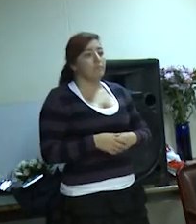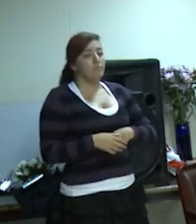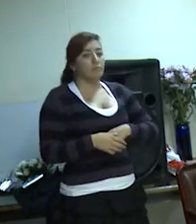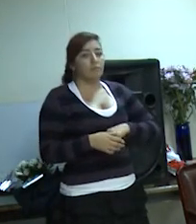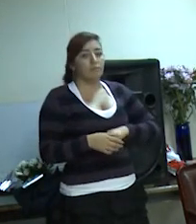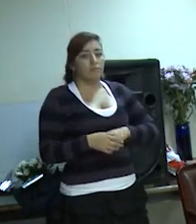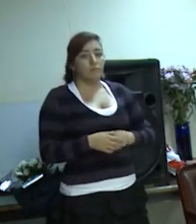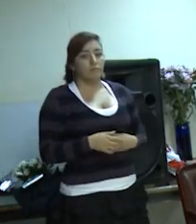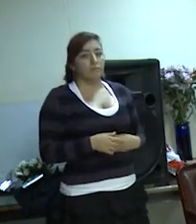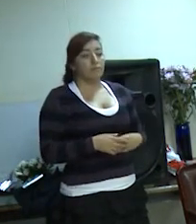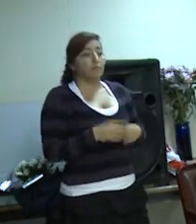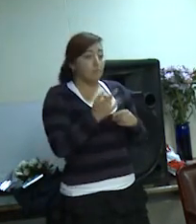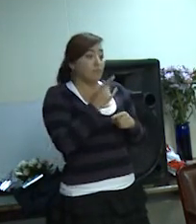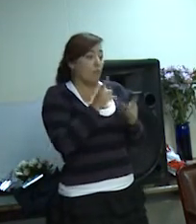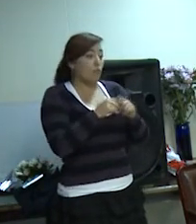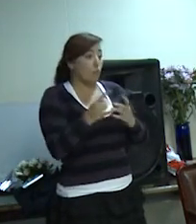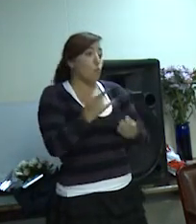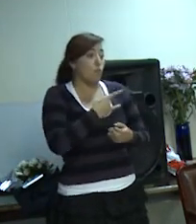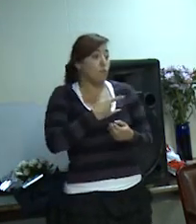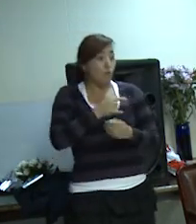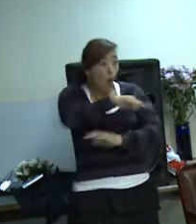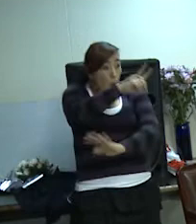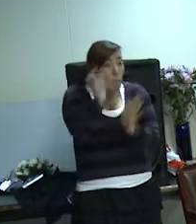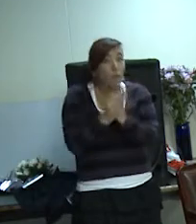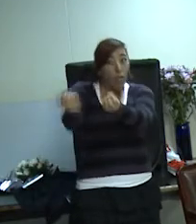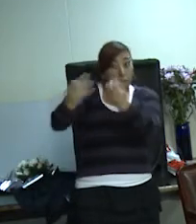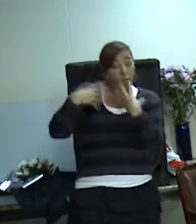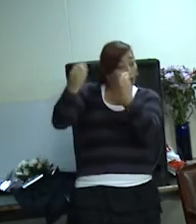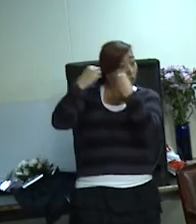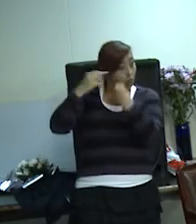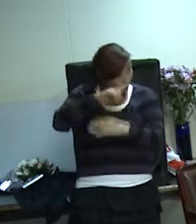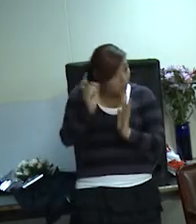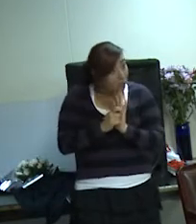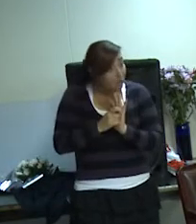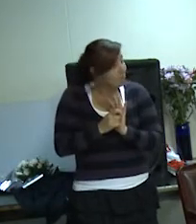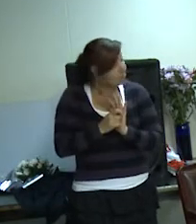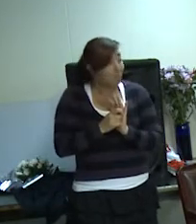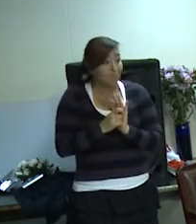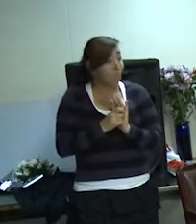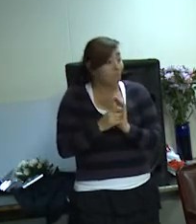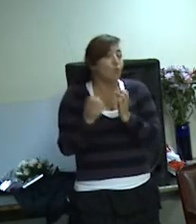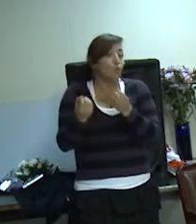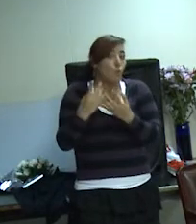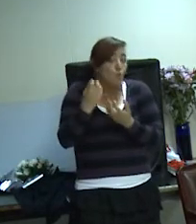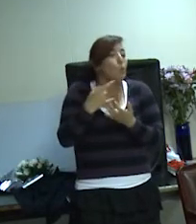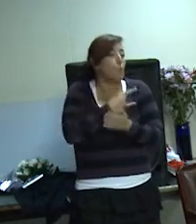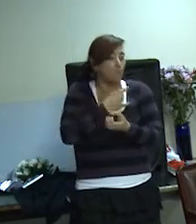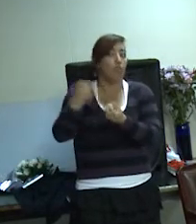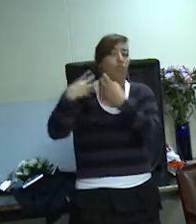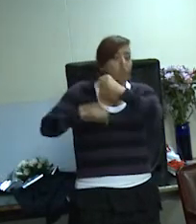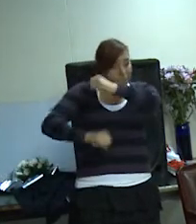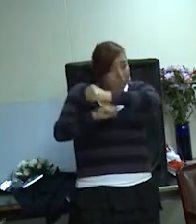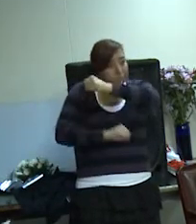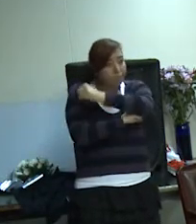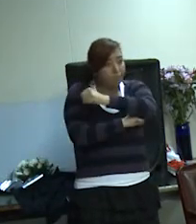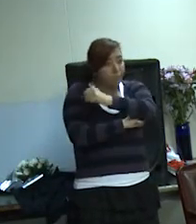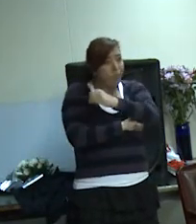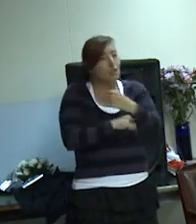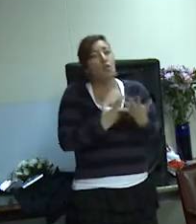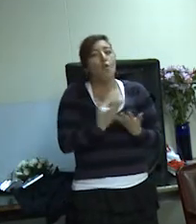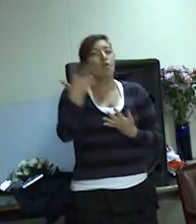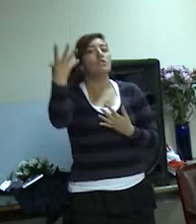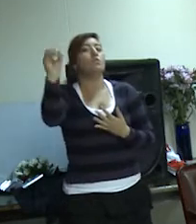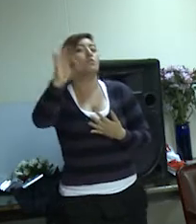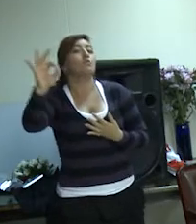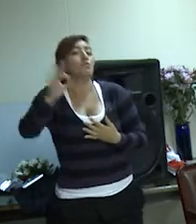uno se lo va a dar la universidad, pero todo no lo va a dar la universidad, y creo que es importante, como decía ahorita, 50% es